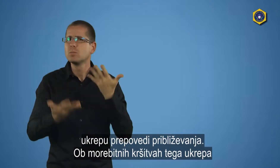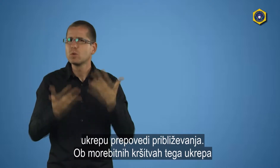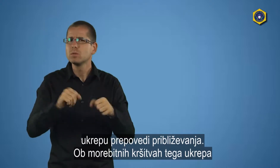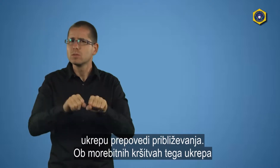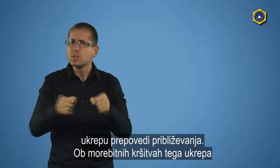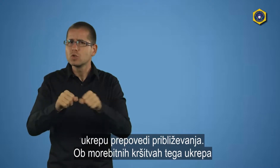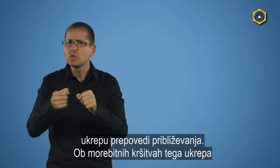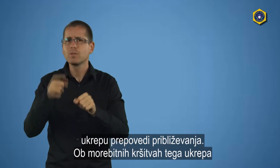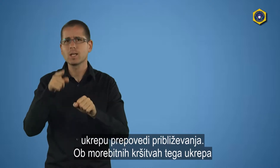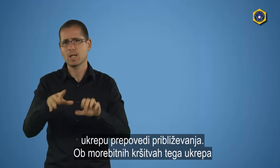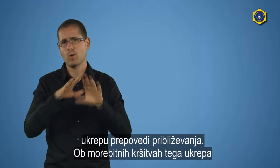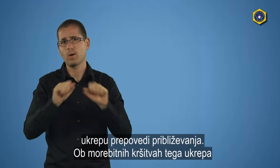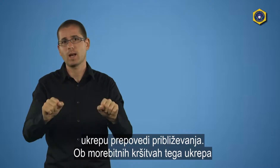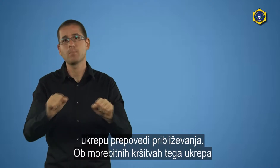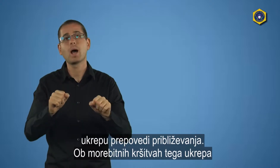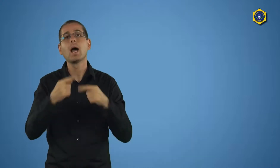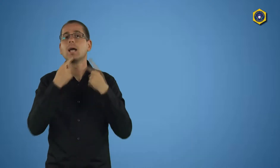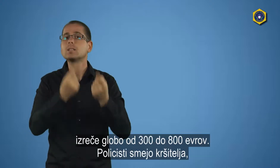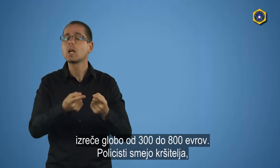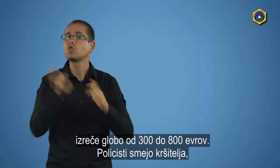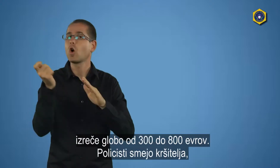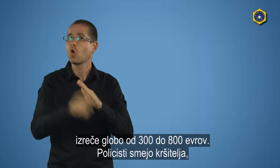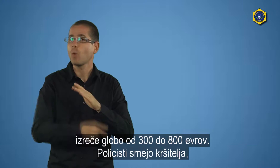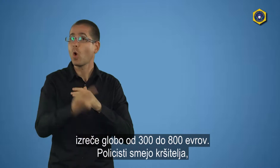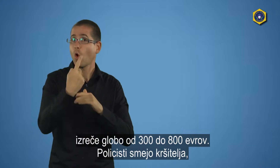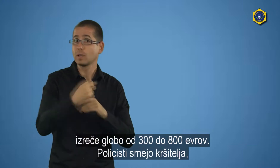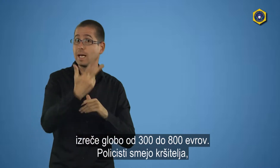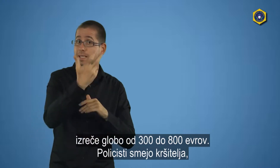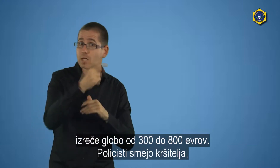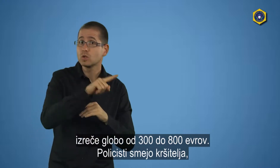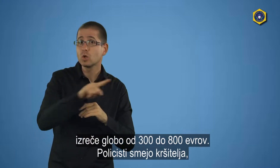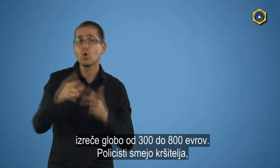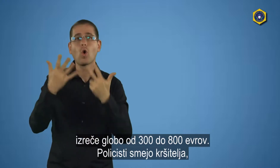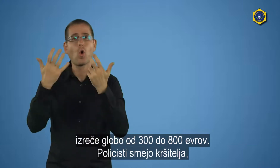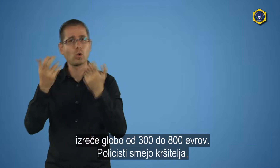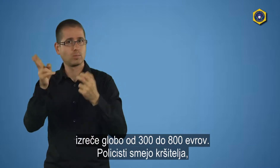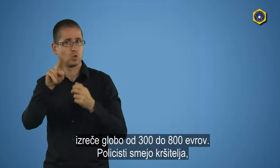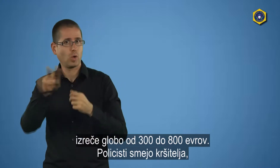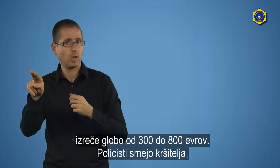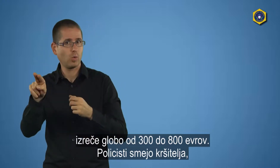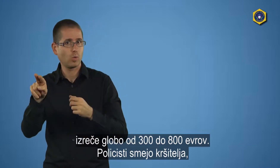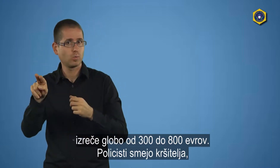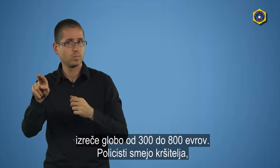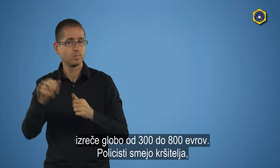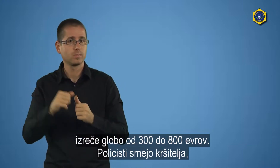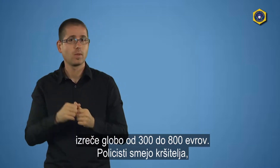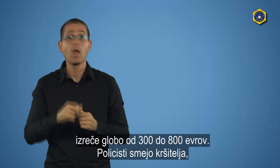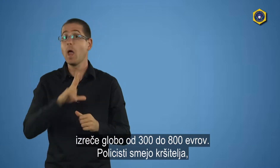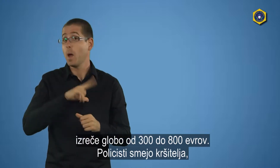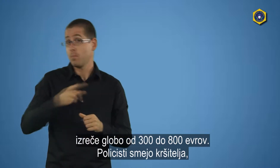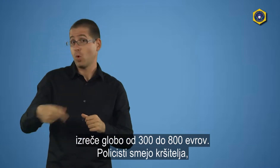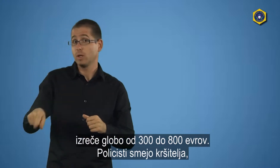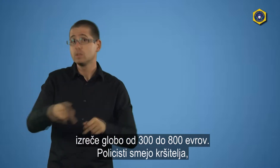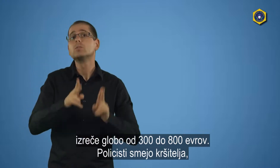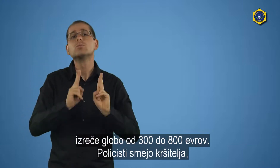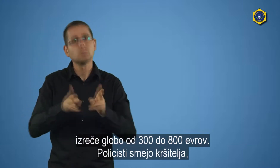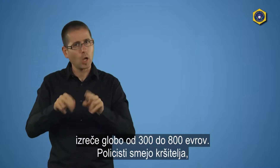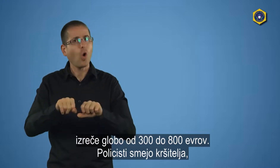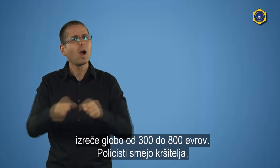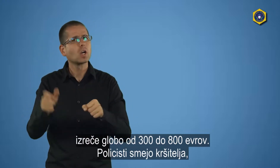Ob morebitnih kršitvah tega ukrepa izreče globo od 300 do 800 evrov. Policisti smejo kršitelja,